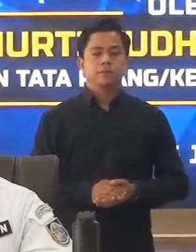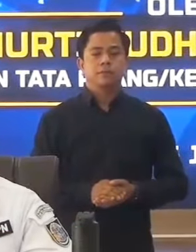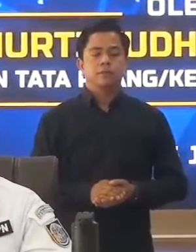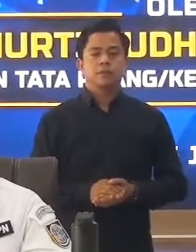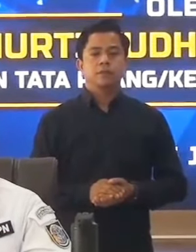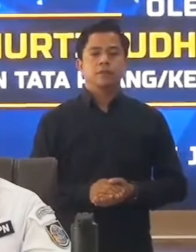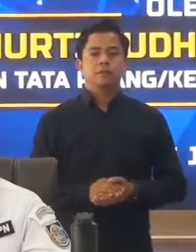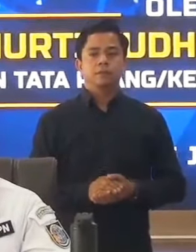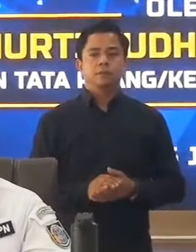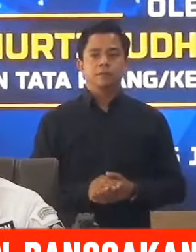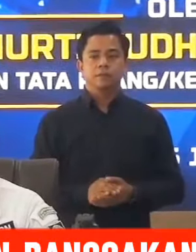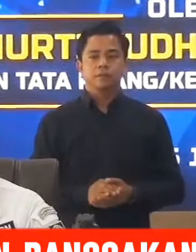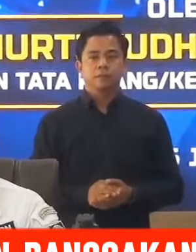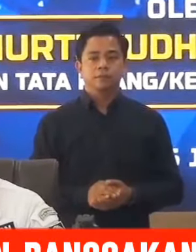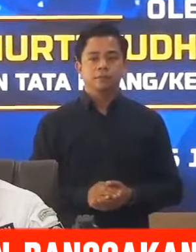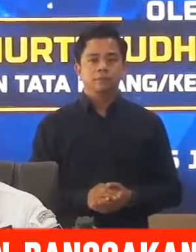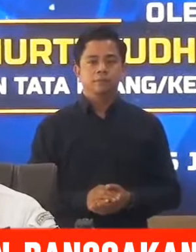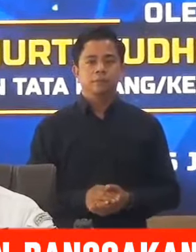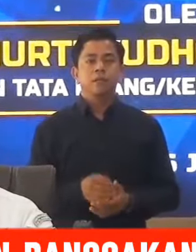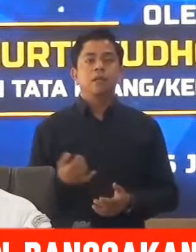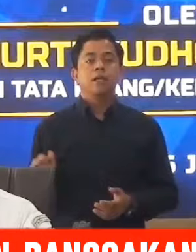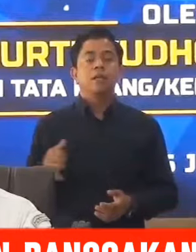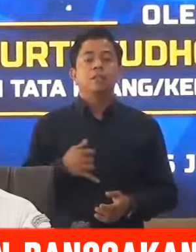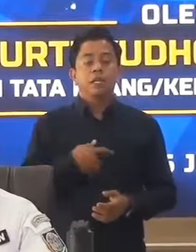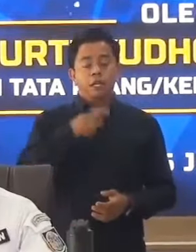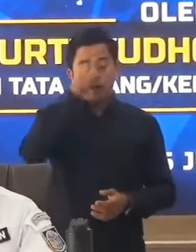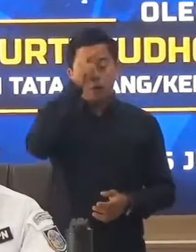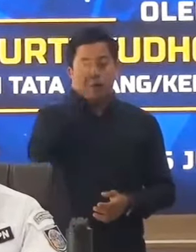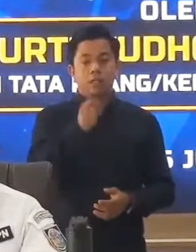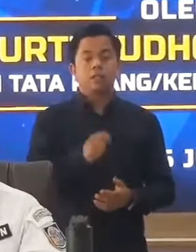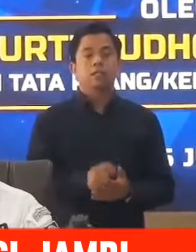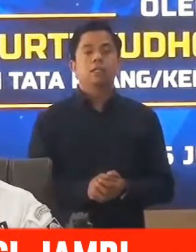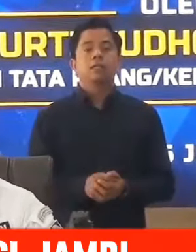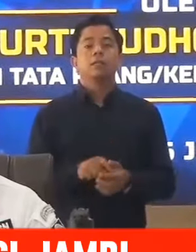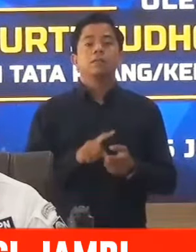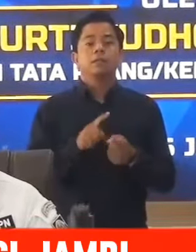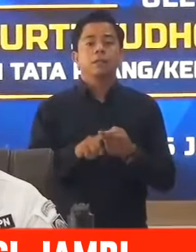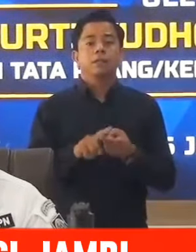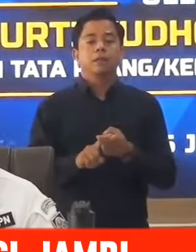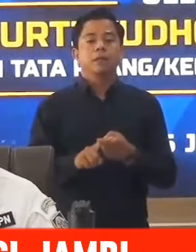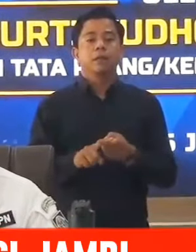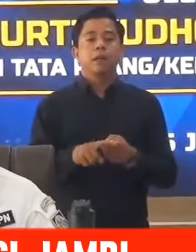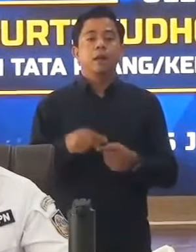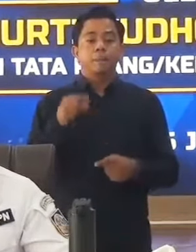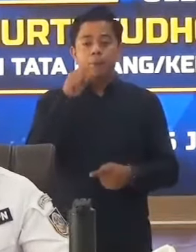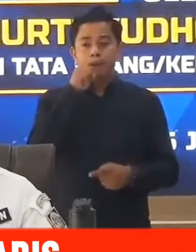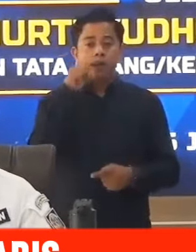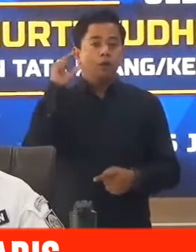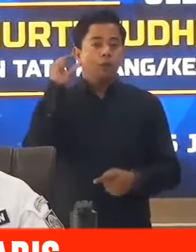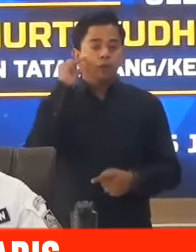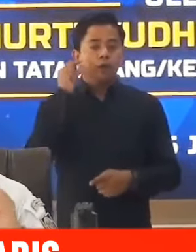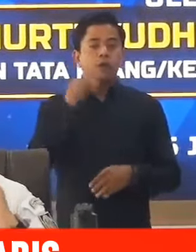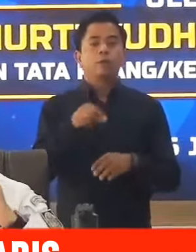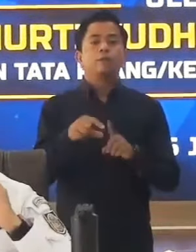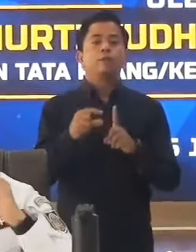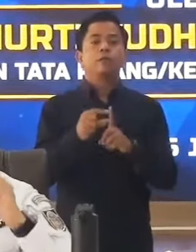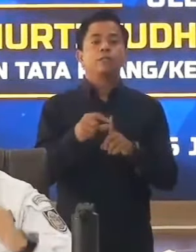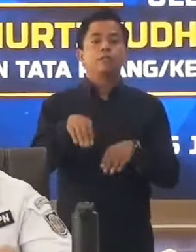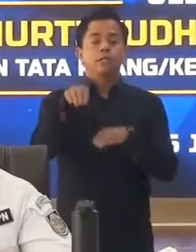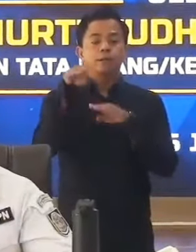kebajikan. Yang saya hormati dan banggakan, Gubernur Provinsi Jambi, Bapak Pak